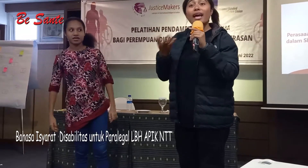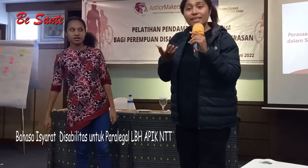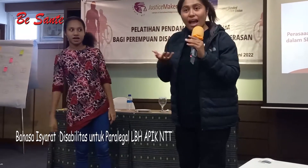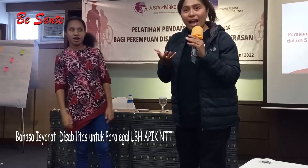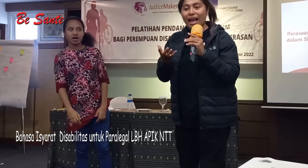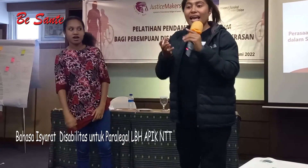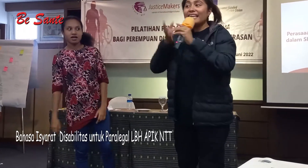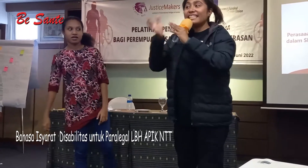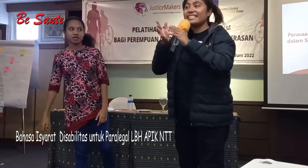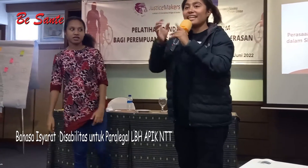tanya. Isyarat.